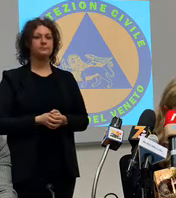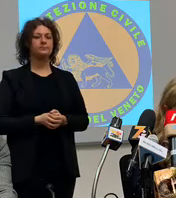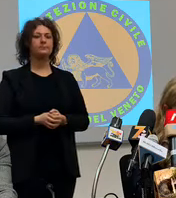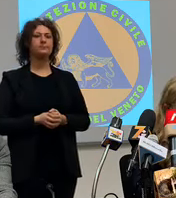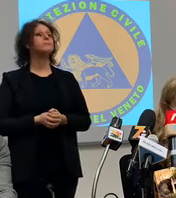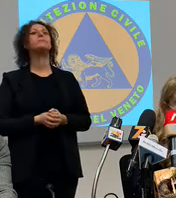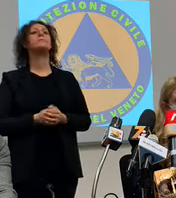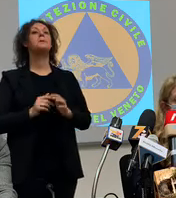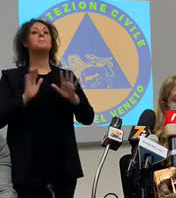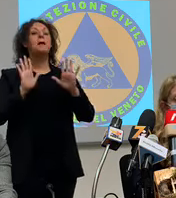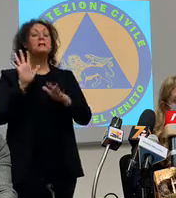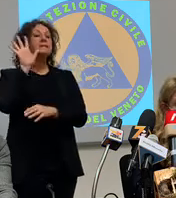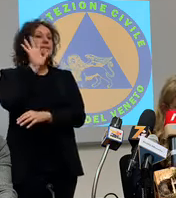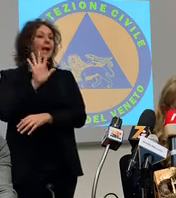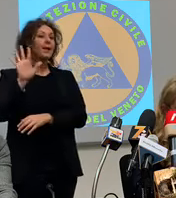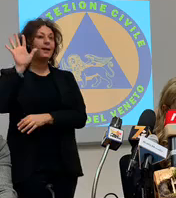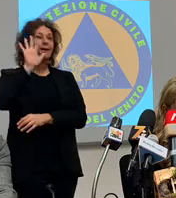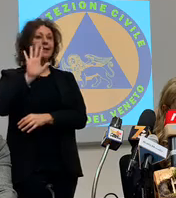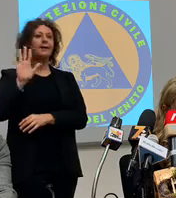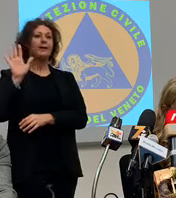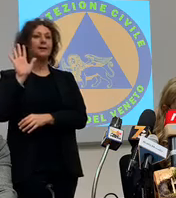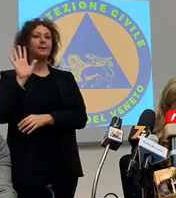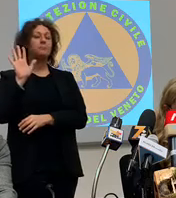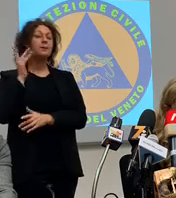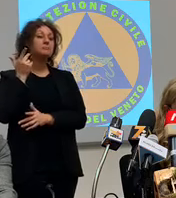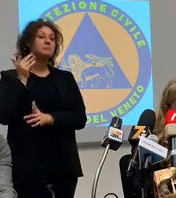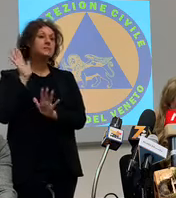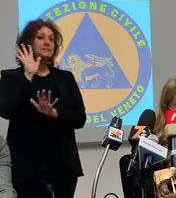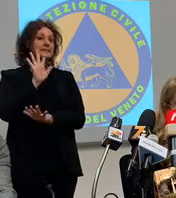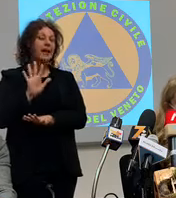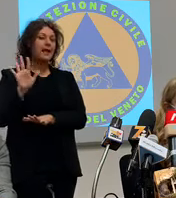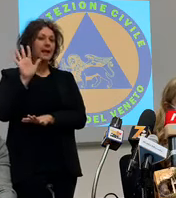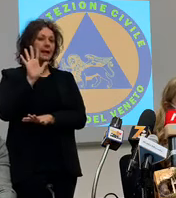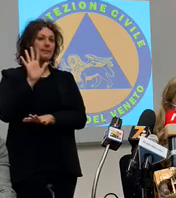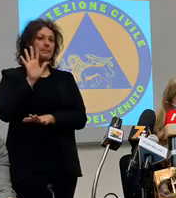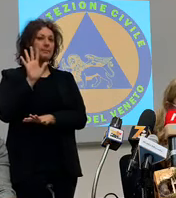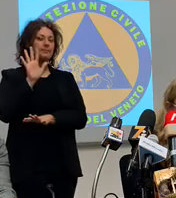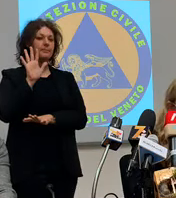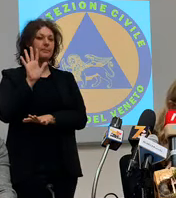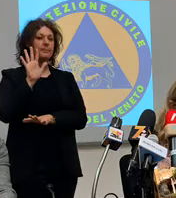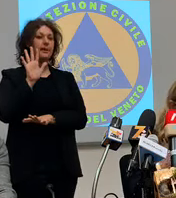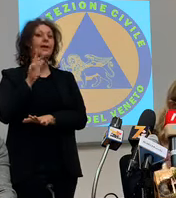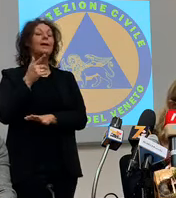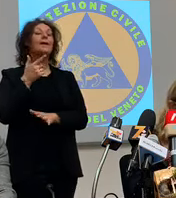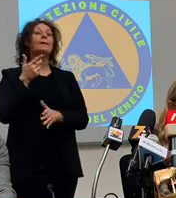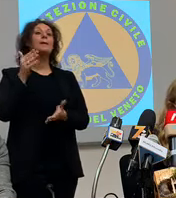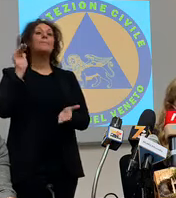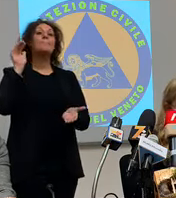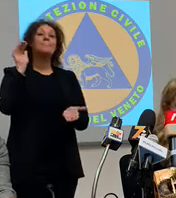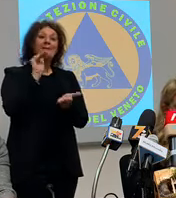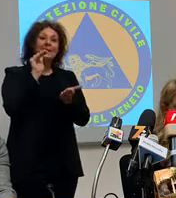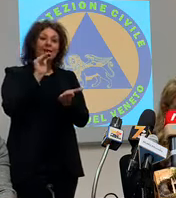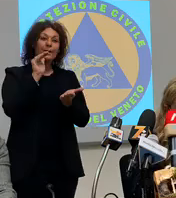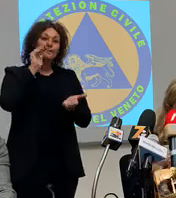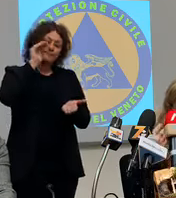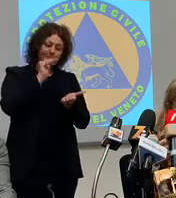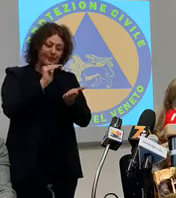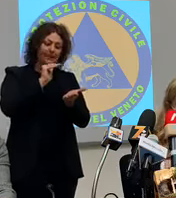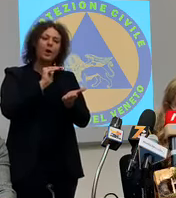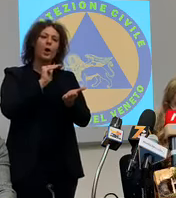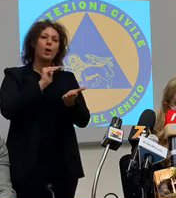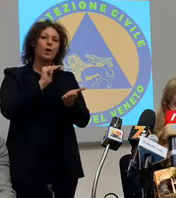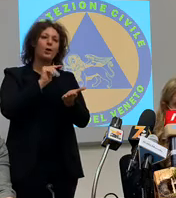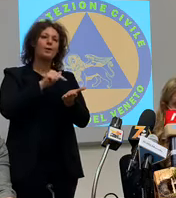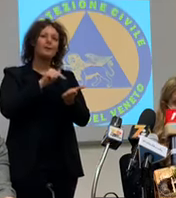sembra perlomeno da quello che rappresenta un po' la letteratura che quelli che più sono piccoli bambini meno hanno questa capacità